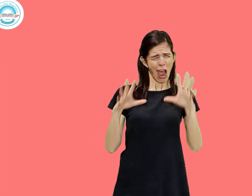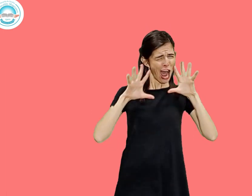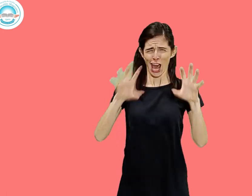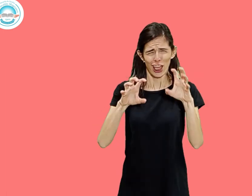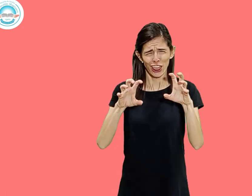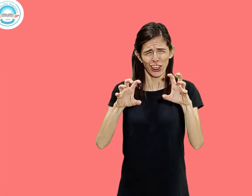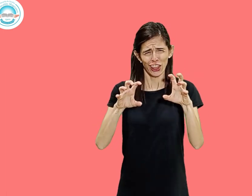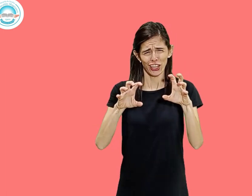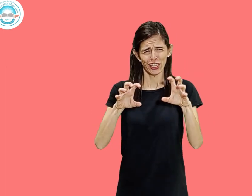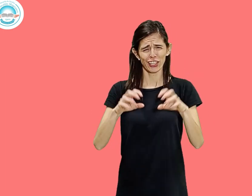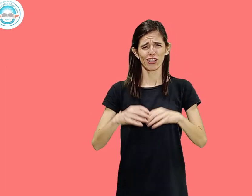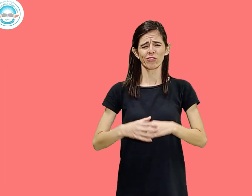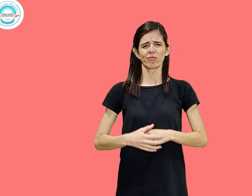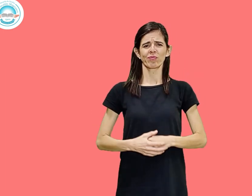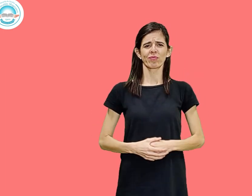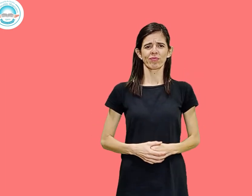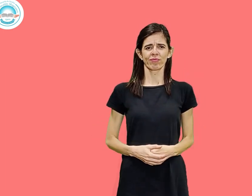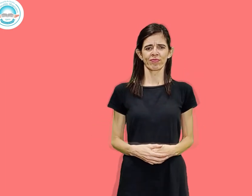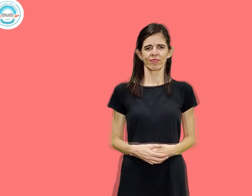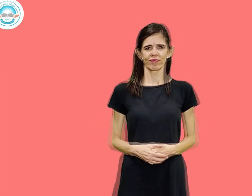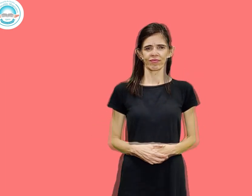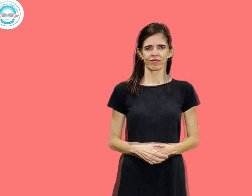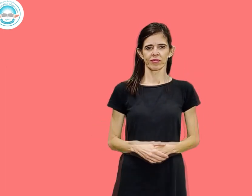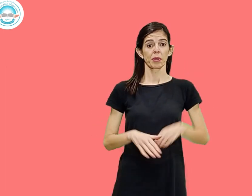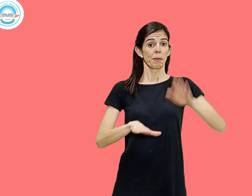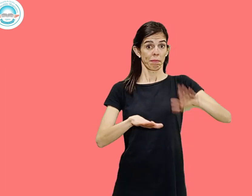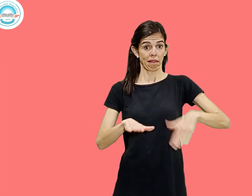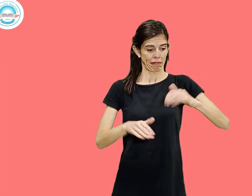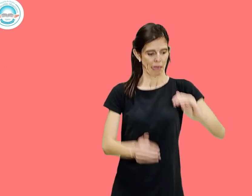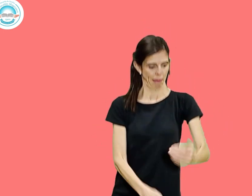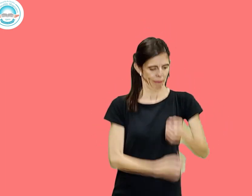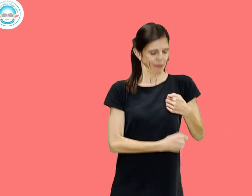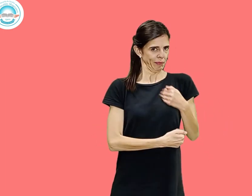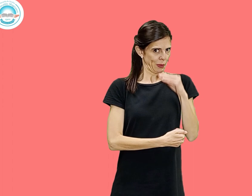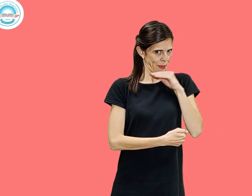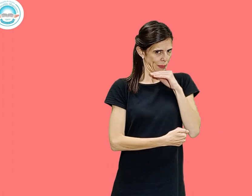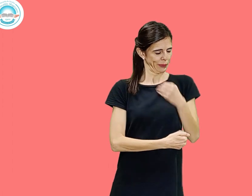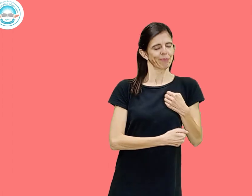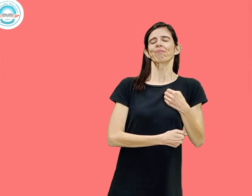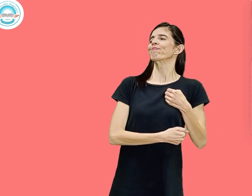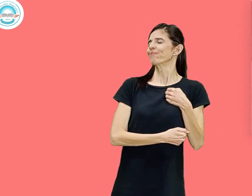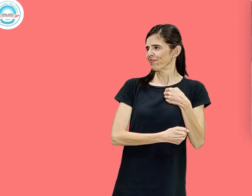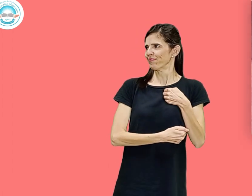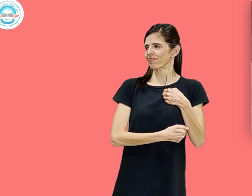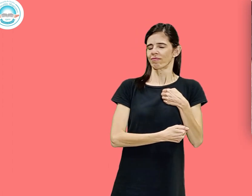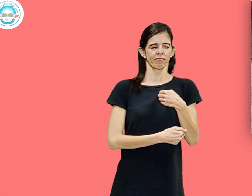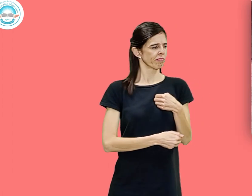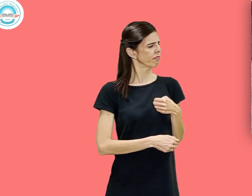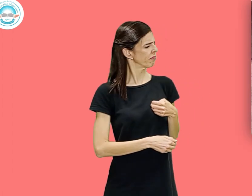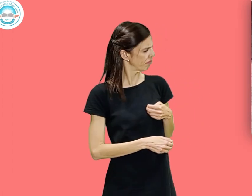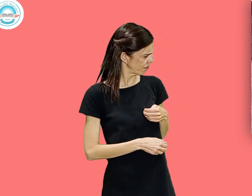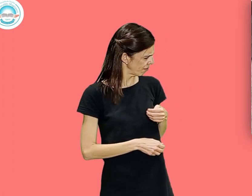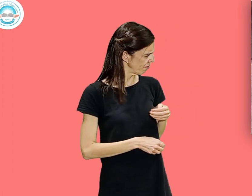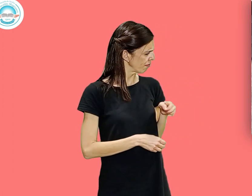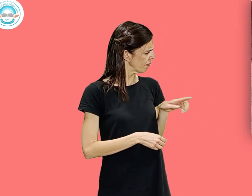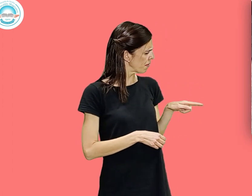encontrarme con el chico que me gusta más que nada en el lugar menos esperado levanté la